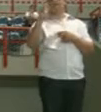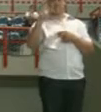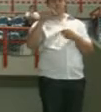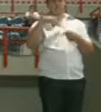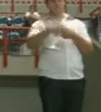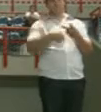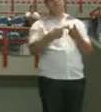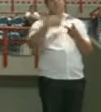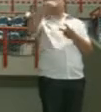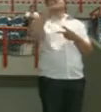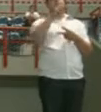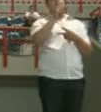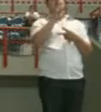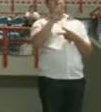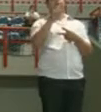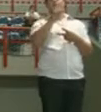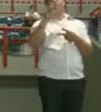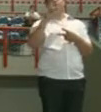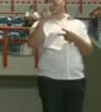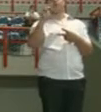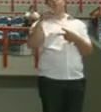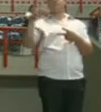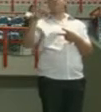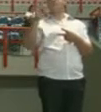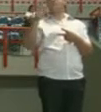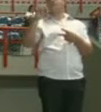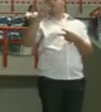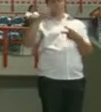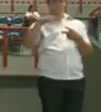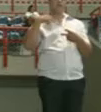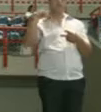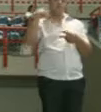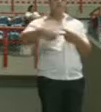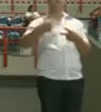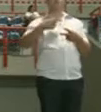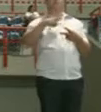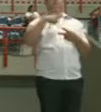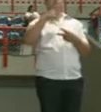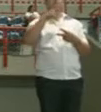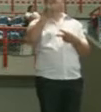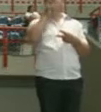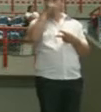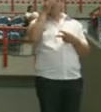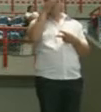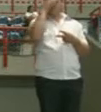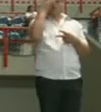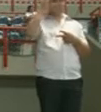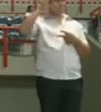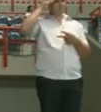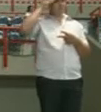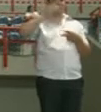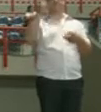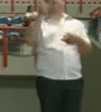Marechal Floriano Peixoto, e logo em seguida o poder chegará à mão dos civis,